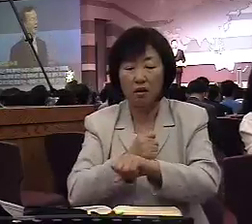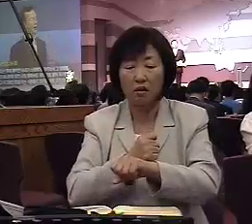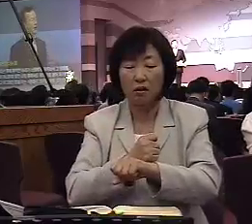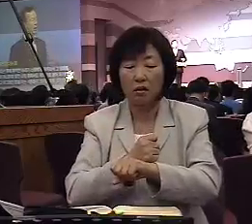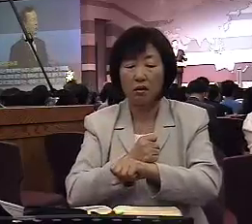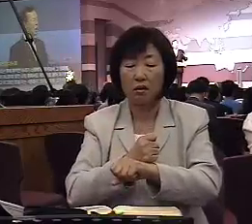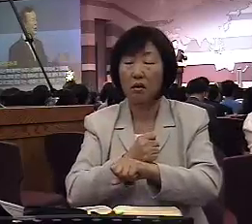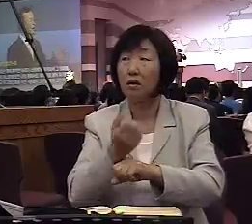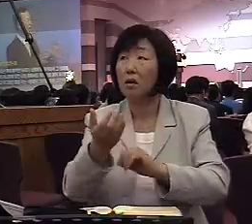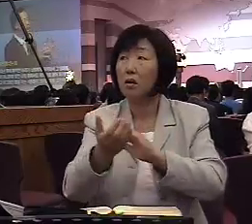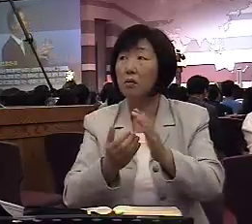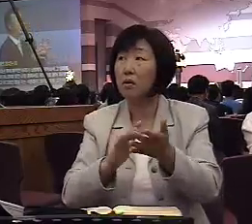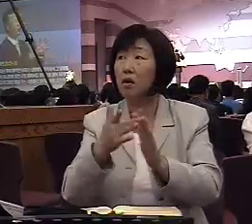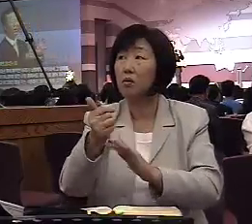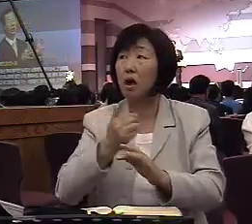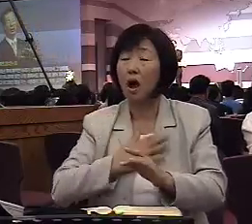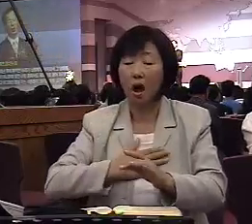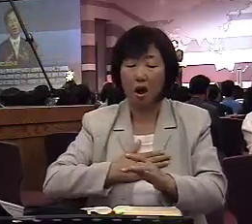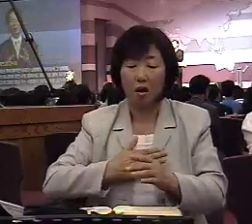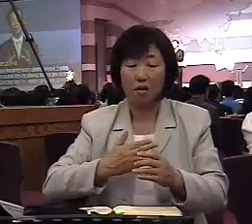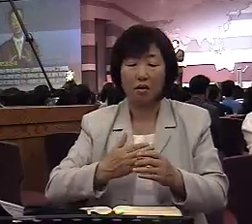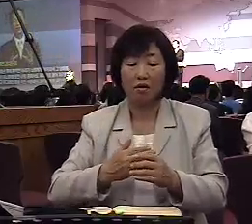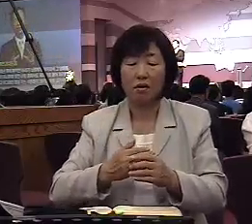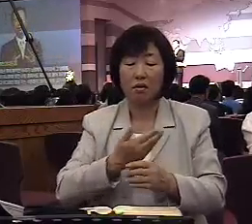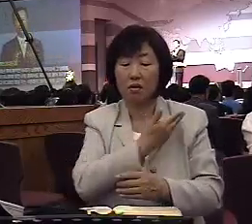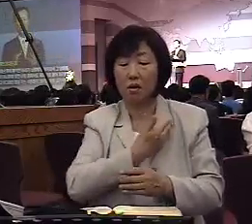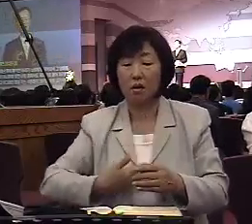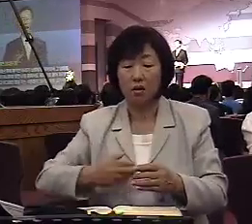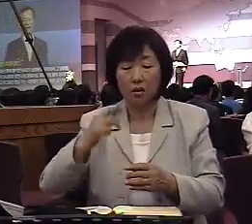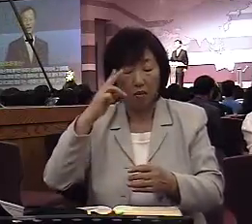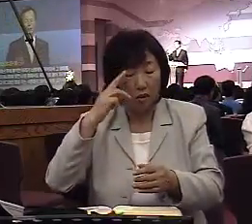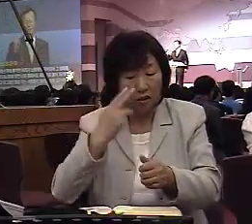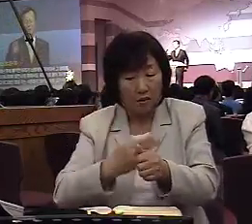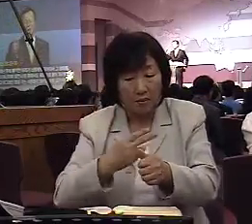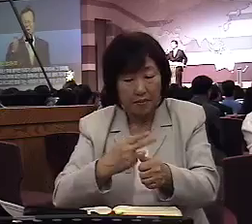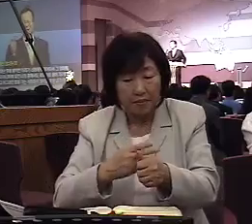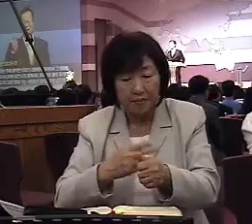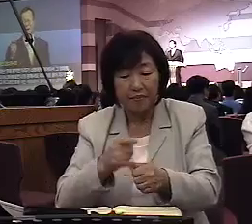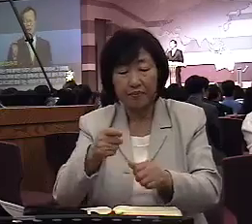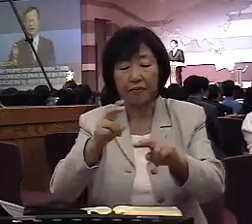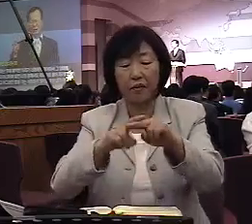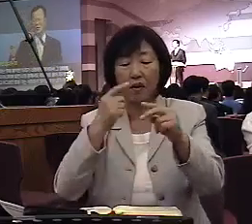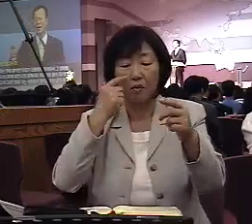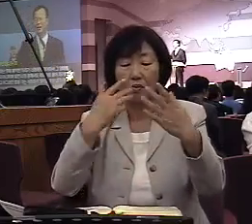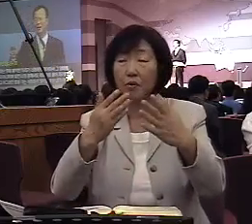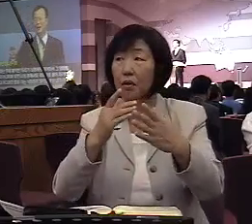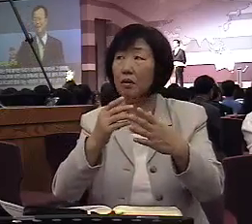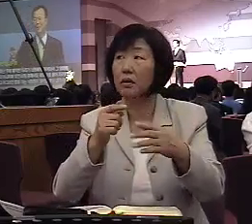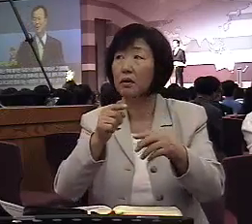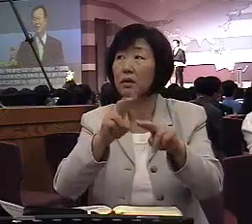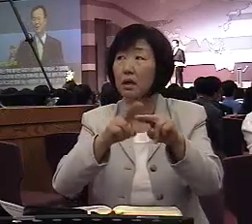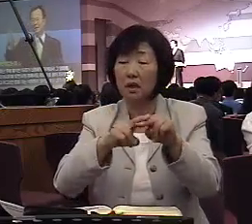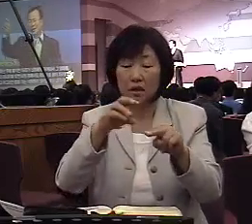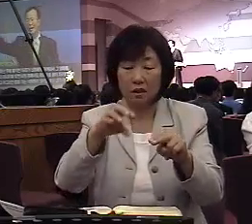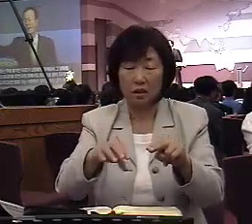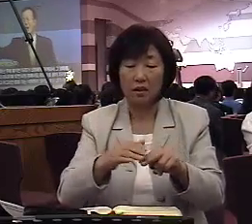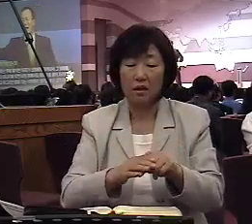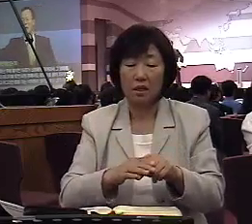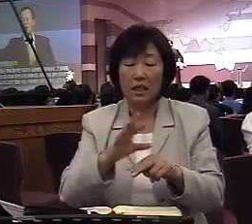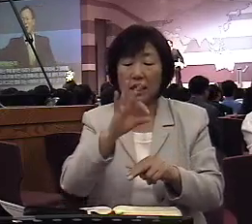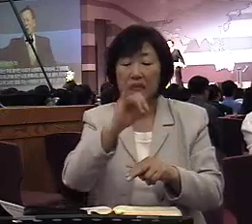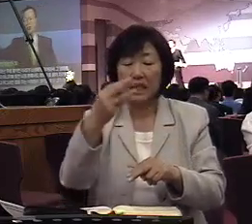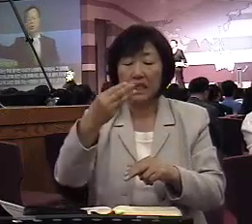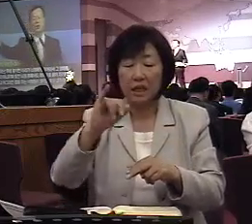아노라. 사도 바울이 이제 에베소 교인들을 떠나게 되면은 그 자리에 분명히 그가 말합니다. 그 자리에